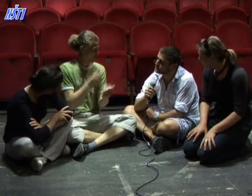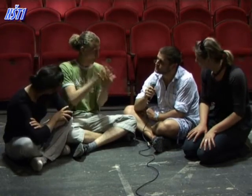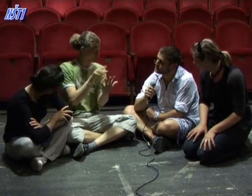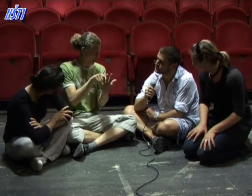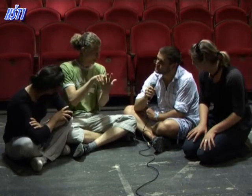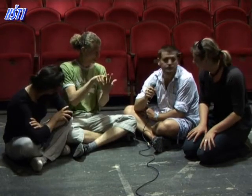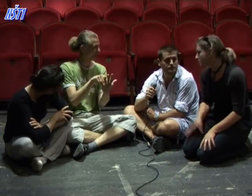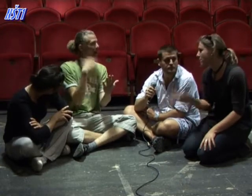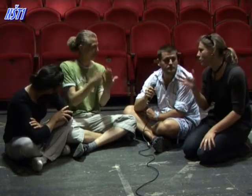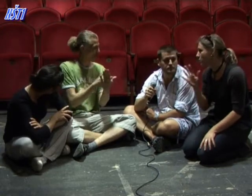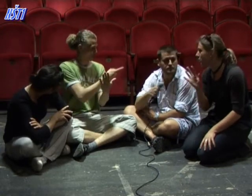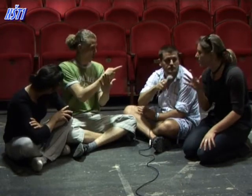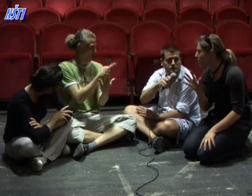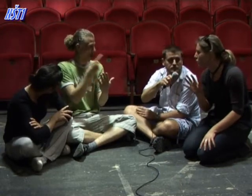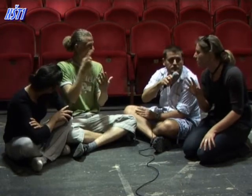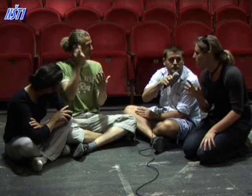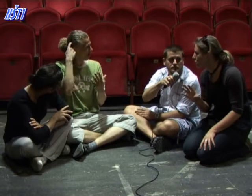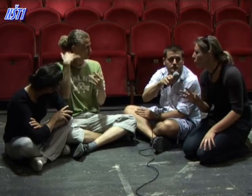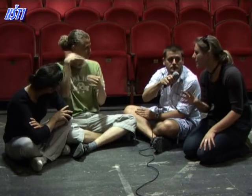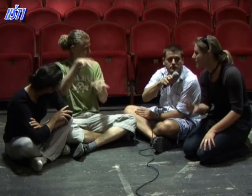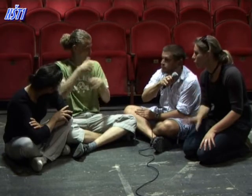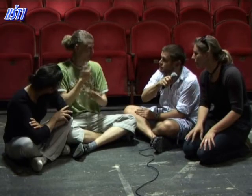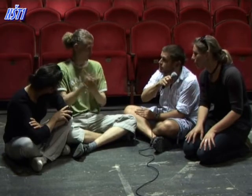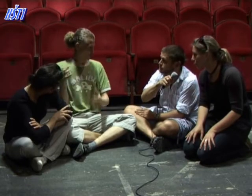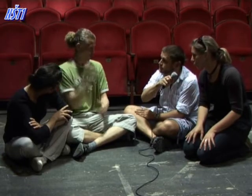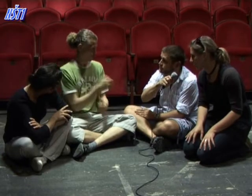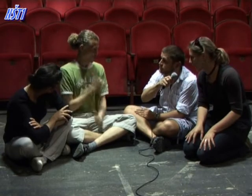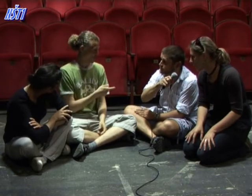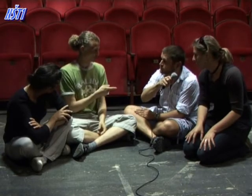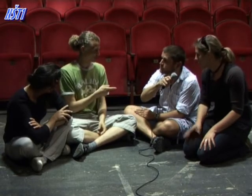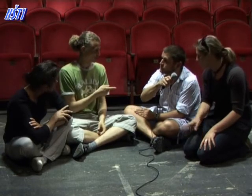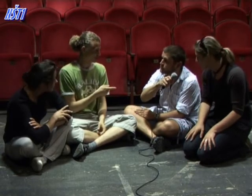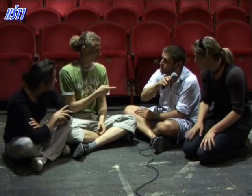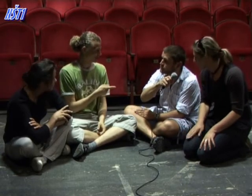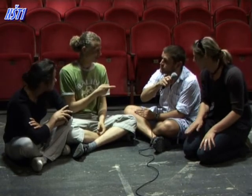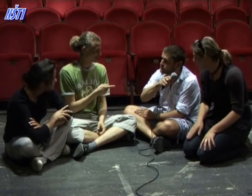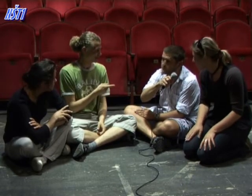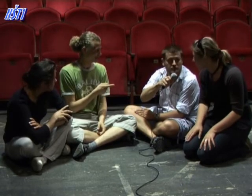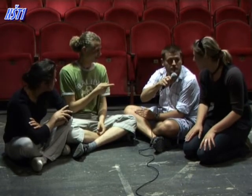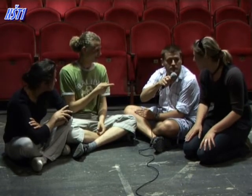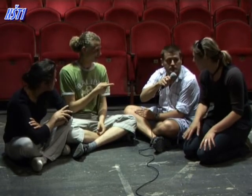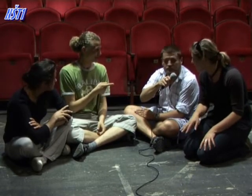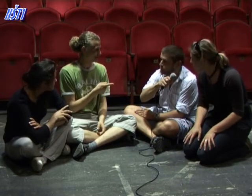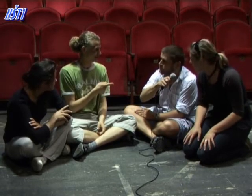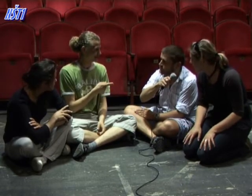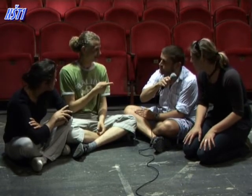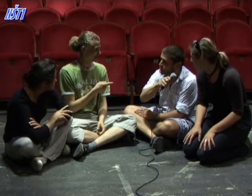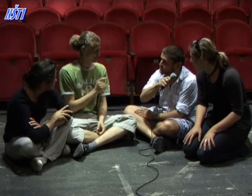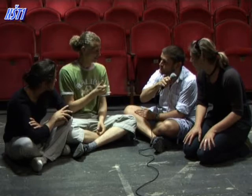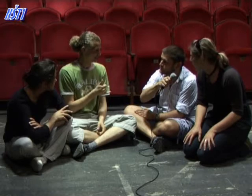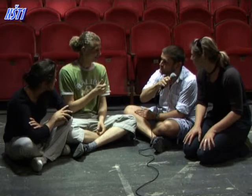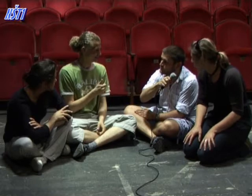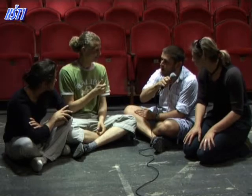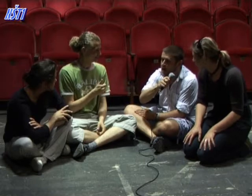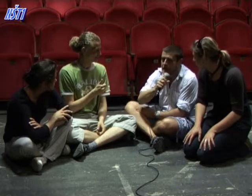bylo s tlumočníky? Já jsem si všiml, že tady se blížíte spíš jako ke stínovému tlumočení. Jak to bylo s tímhle tlumočníkem? Jak to bylo s tlumočením tady